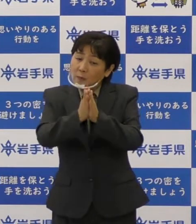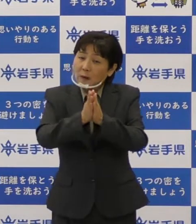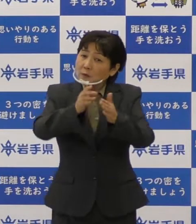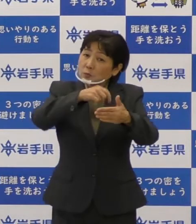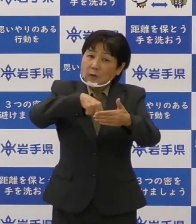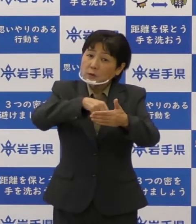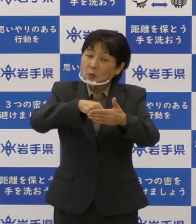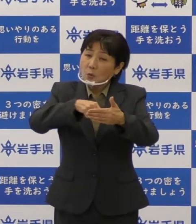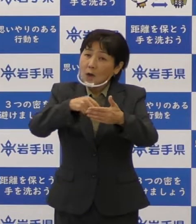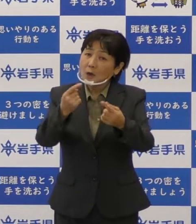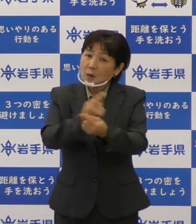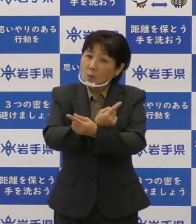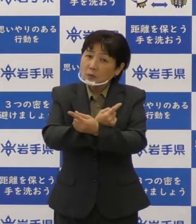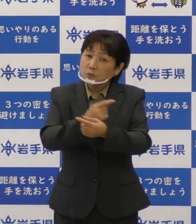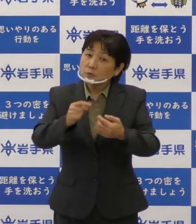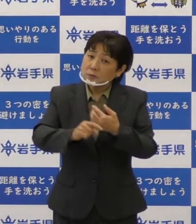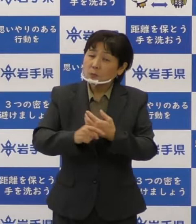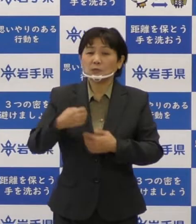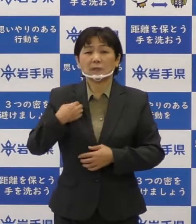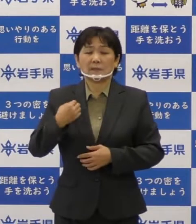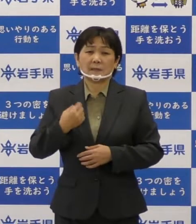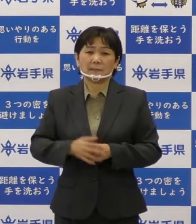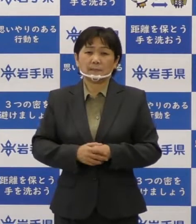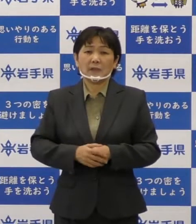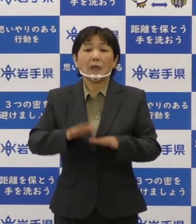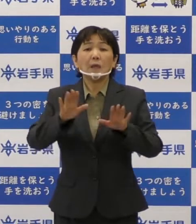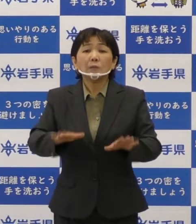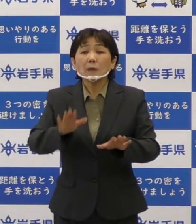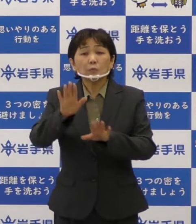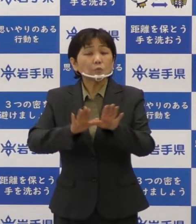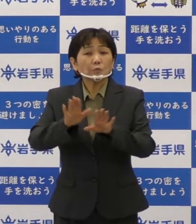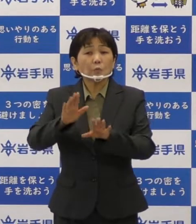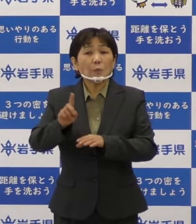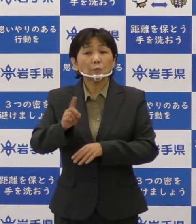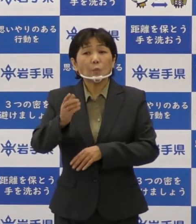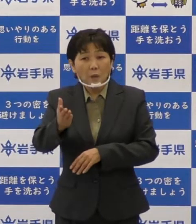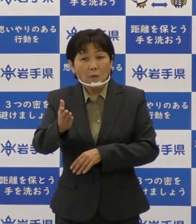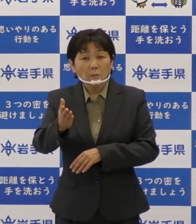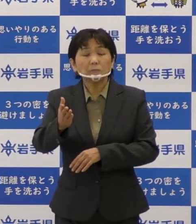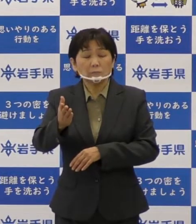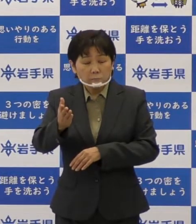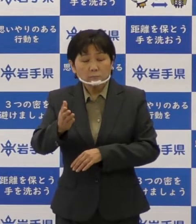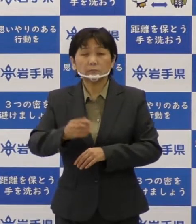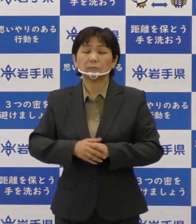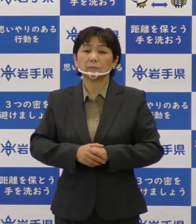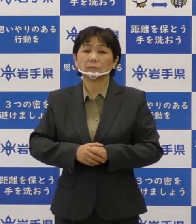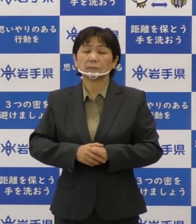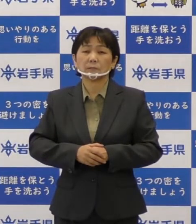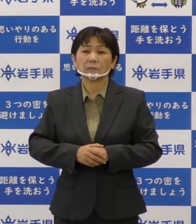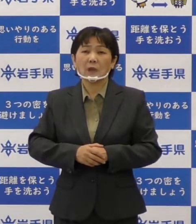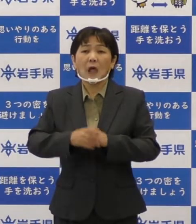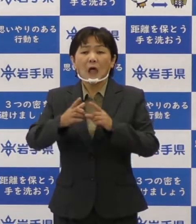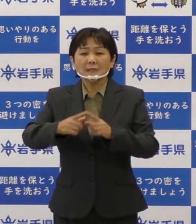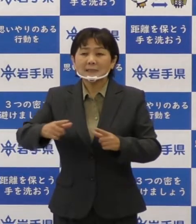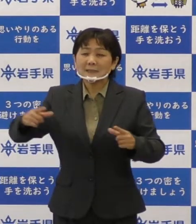きます。で、今の感染状況がどうかと言いますと、やはり日本全体として第4波